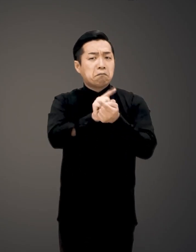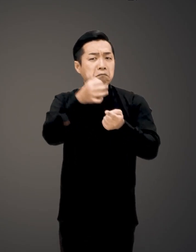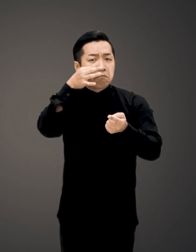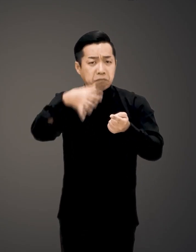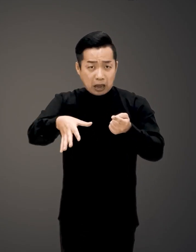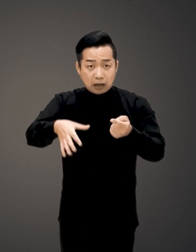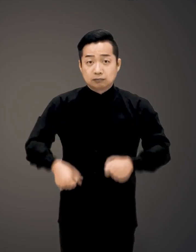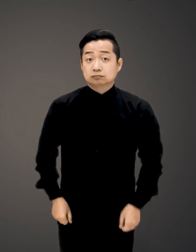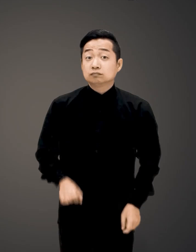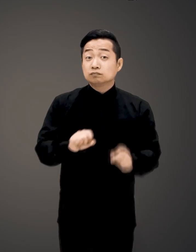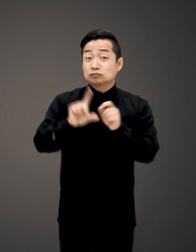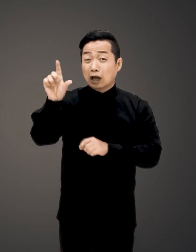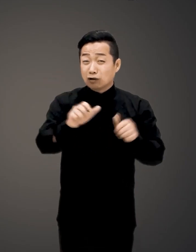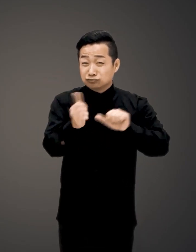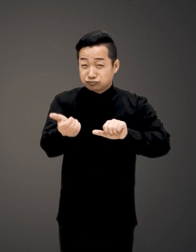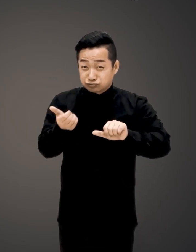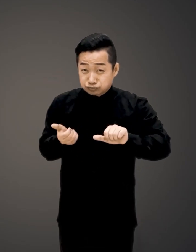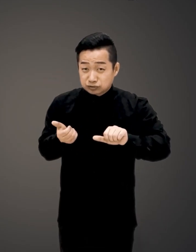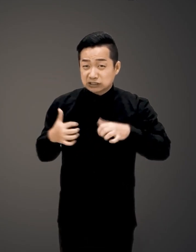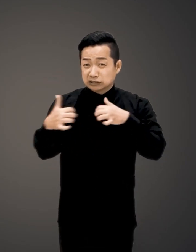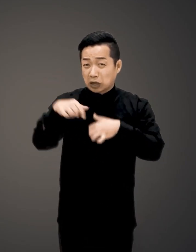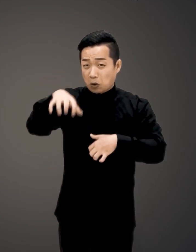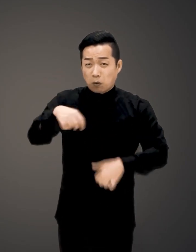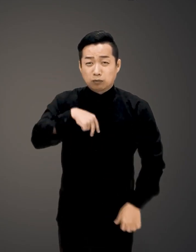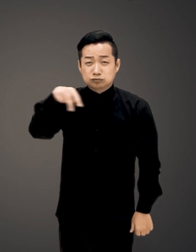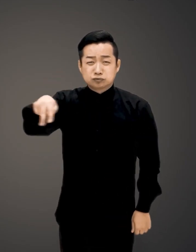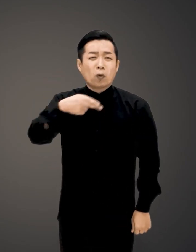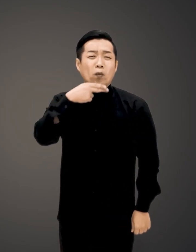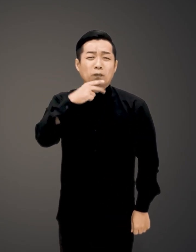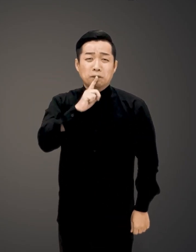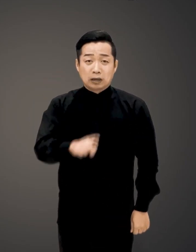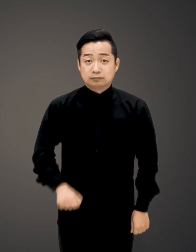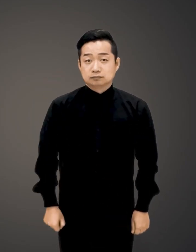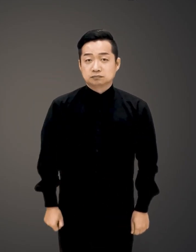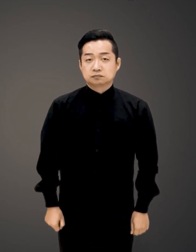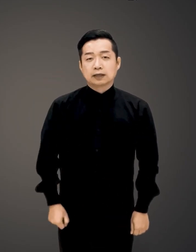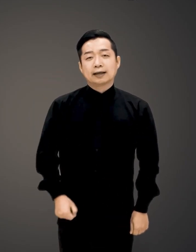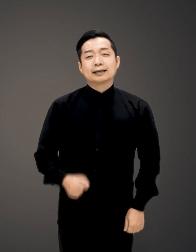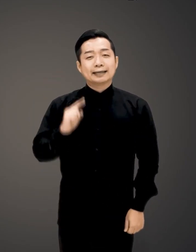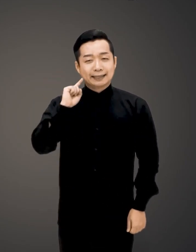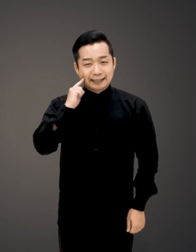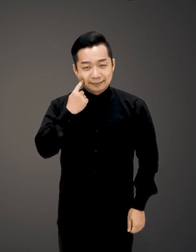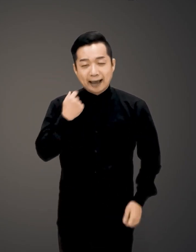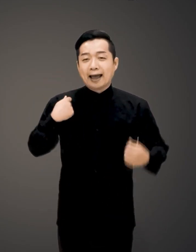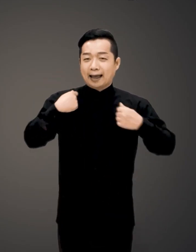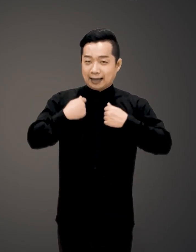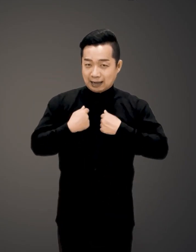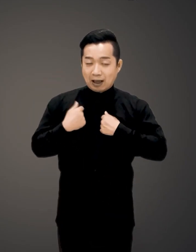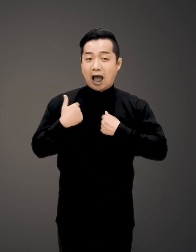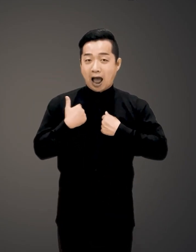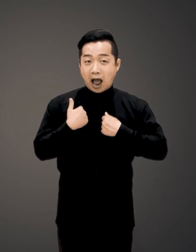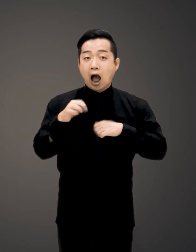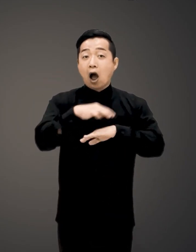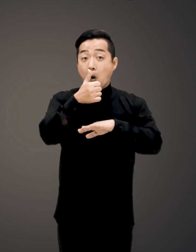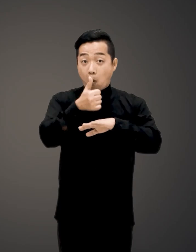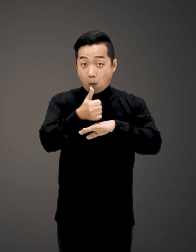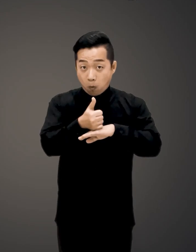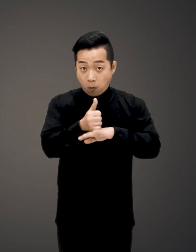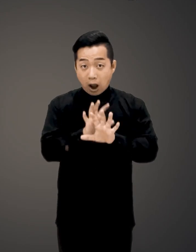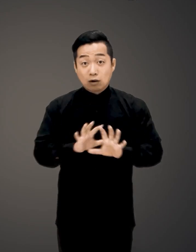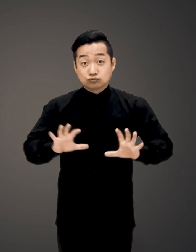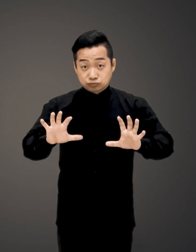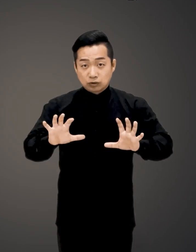없었다. 대부분은 죽을 때까지 전장에 서본 적이 없다. 그저 근사하게 차려입고 나와 황실의 위엄을 돋보이게